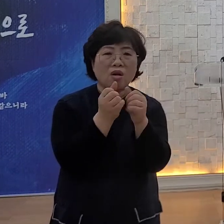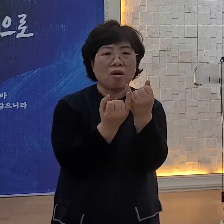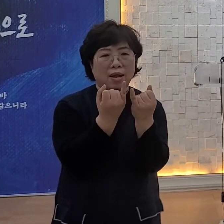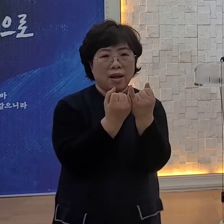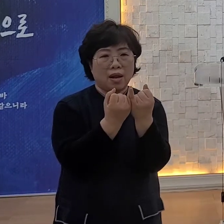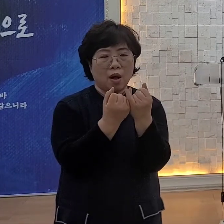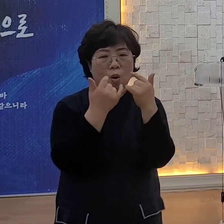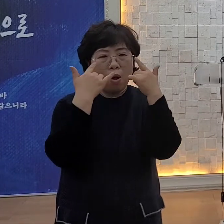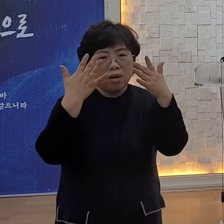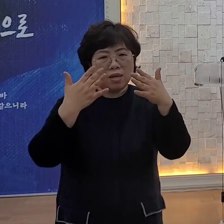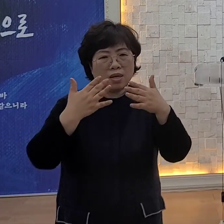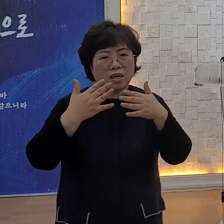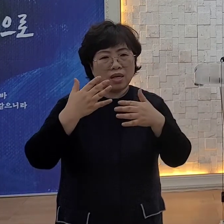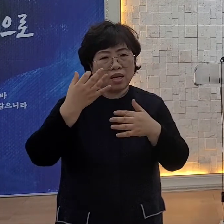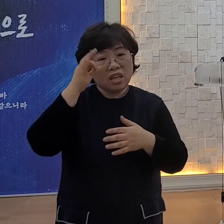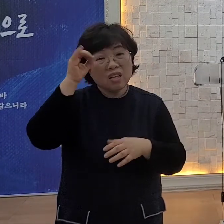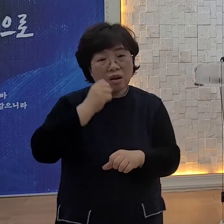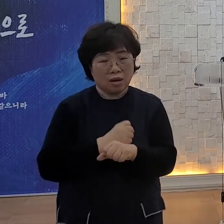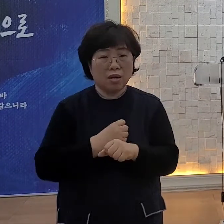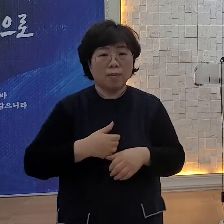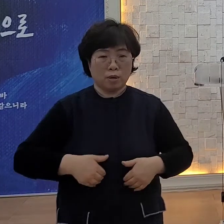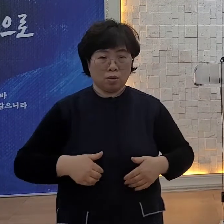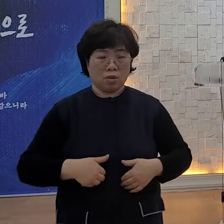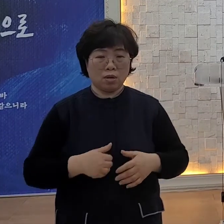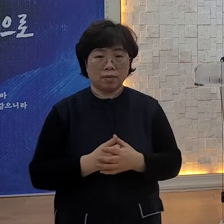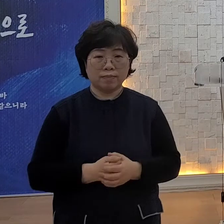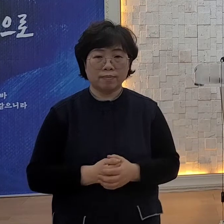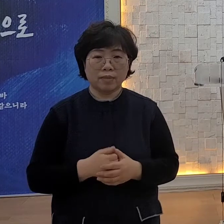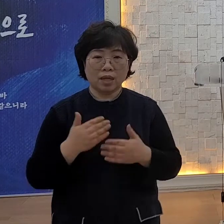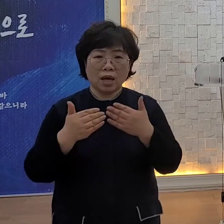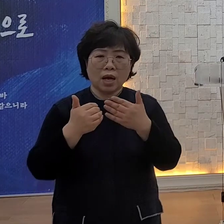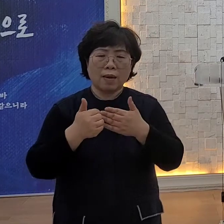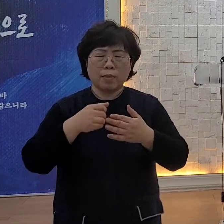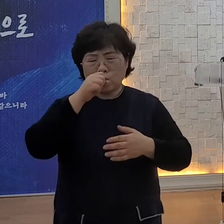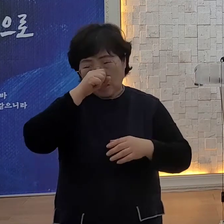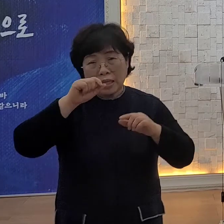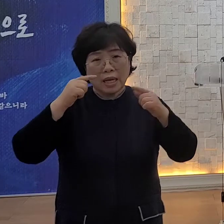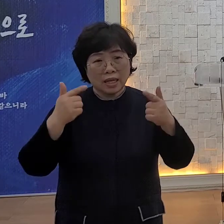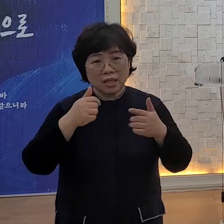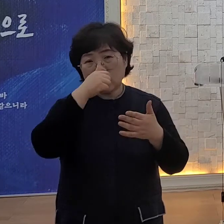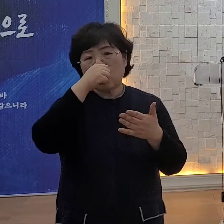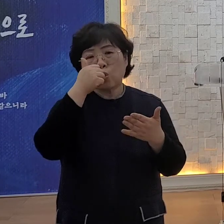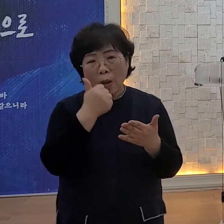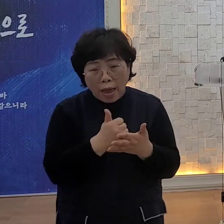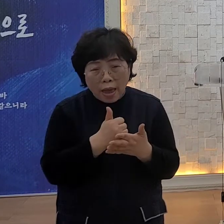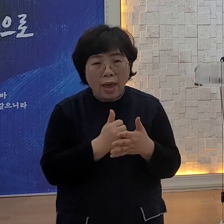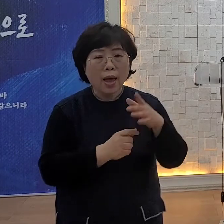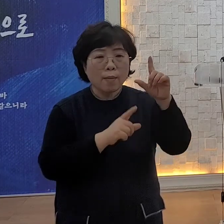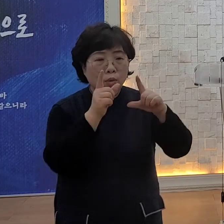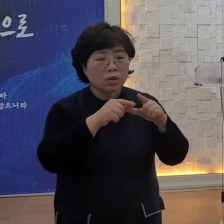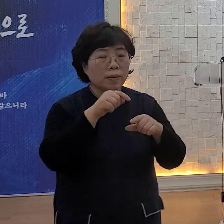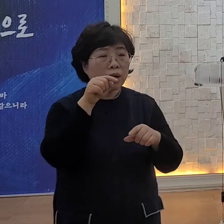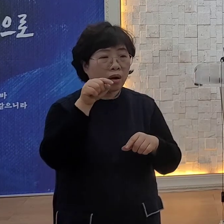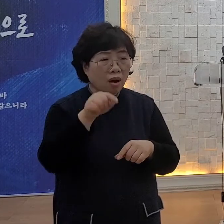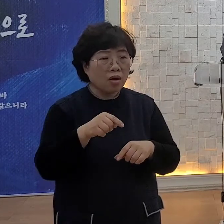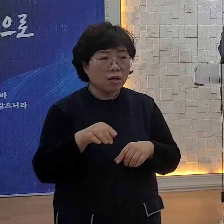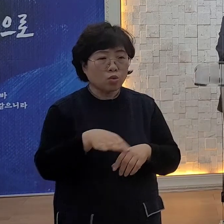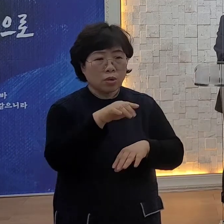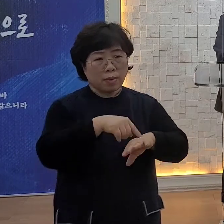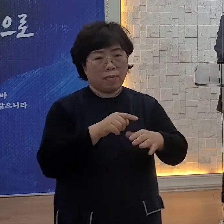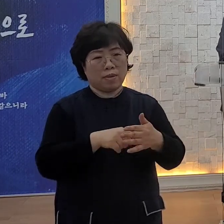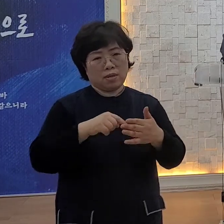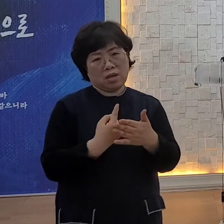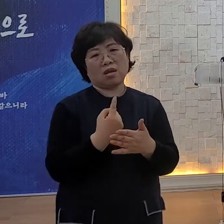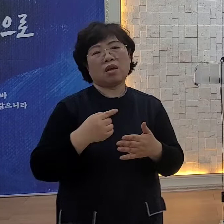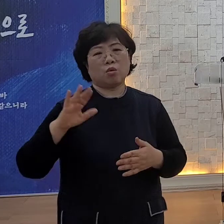거예요. 절대로 이 동성애는 하나님께서 기뻐하시는 게 아닌 죄다라는 것을 분명히 마음판에 새겨야 됩니다. 그래서